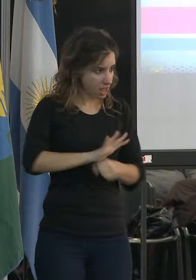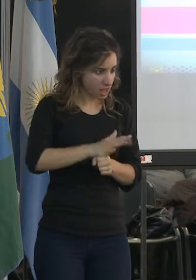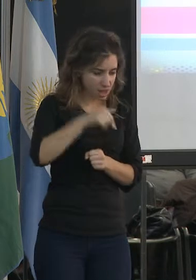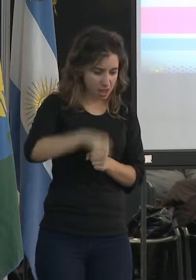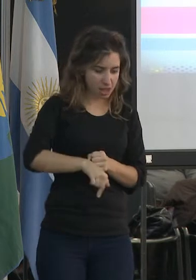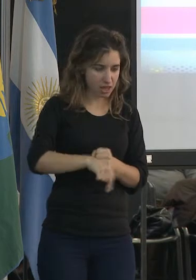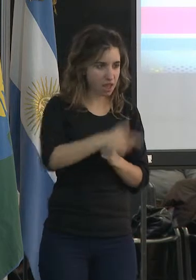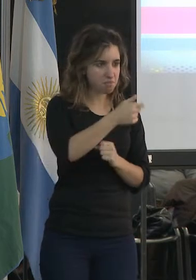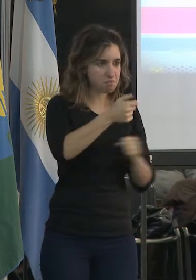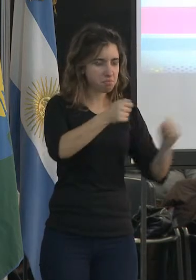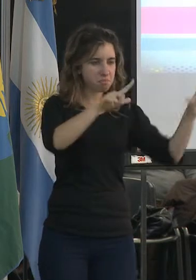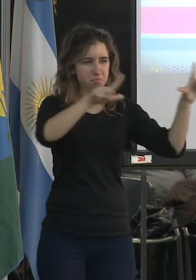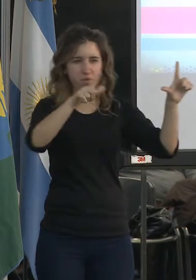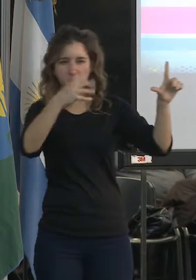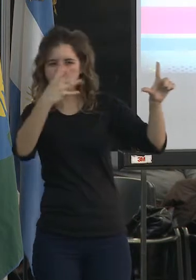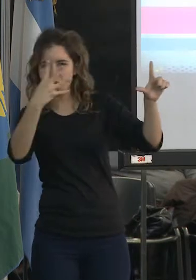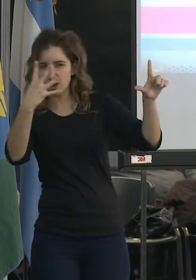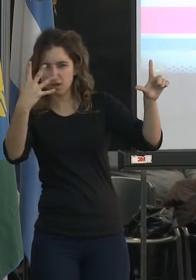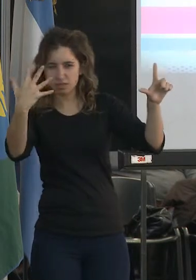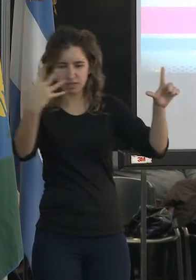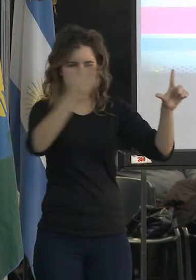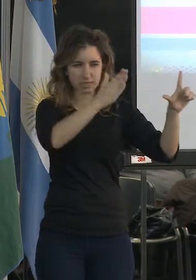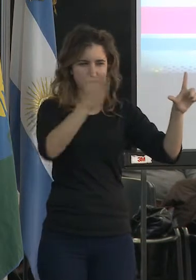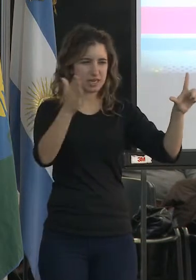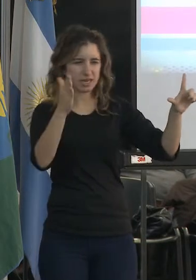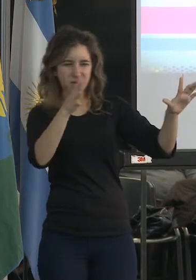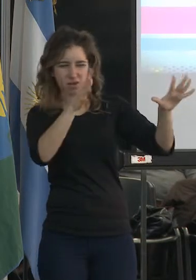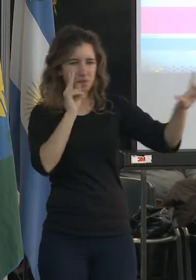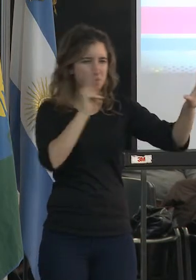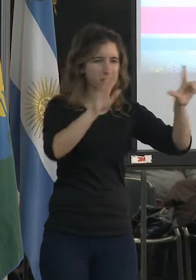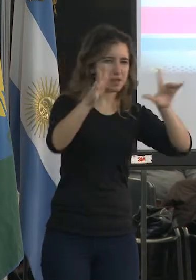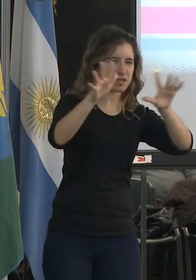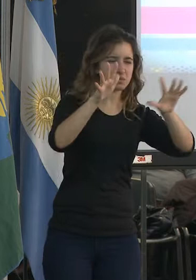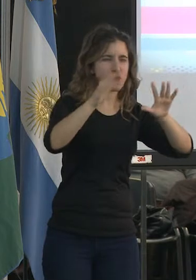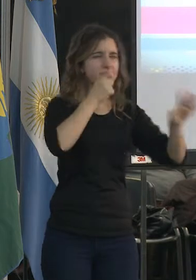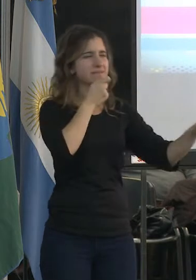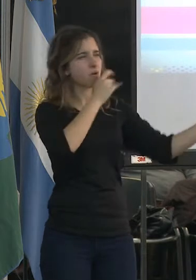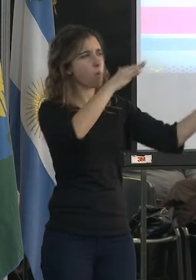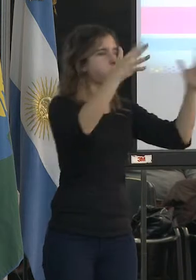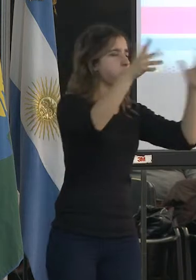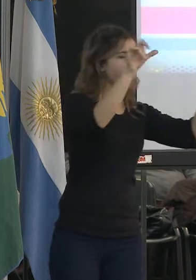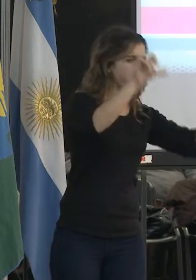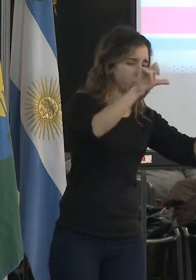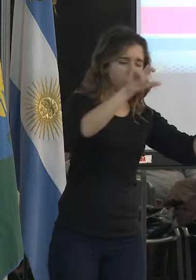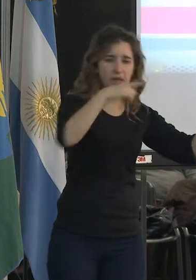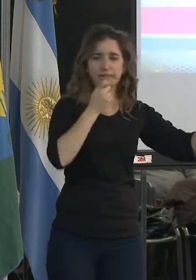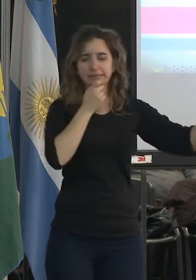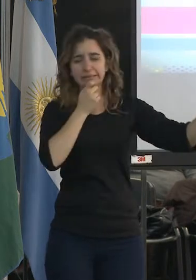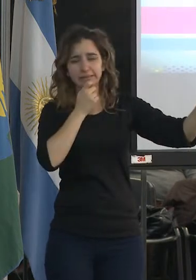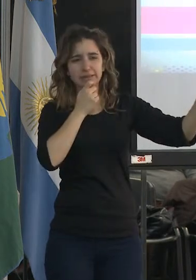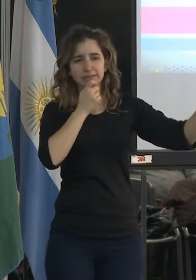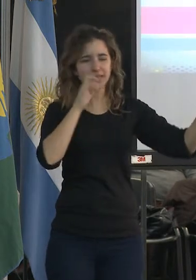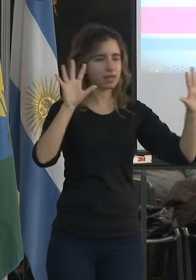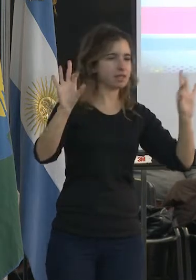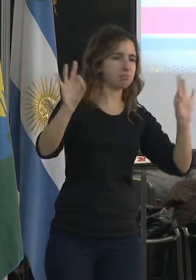veían 4 canales de televisión o 5, y se veían, con suerte, cuando soplaba el viento del norte y cuando había condiciones especiales para verlos.